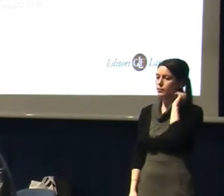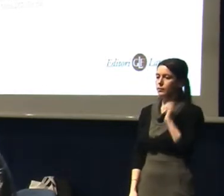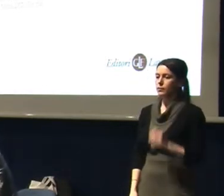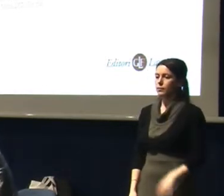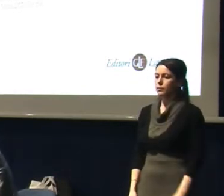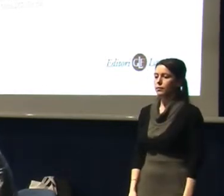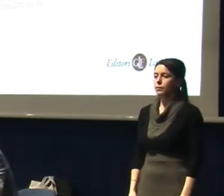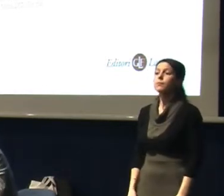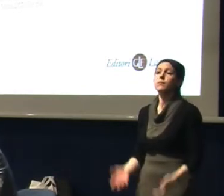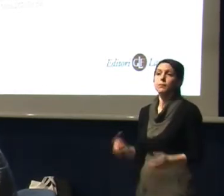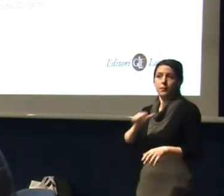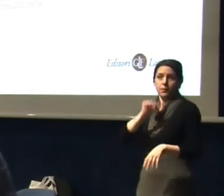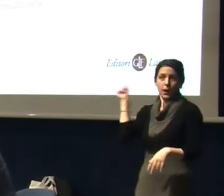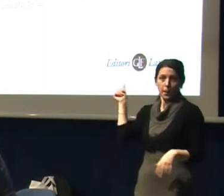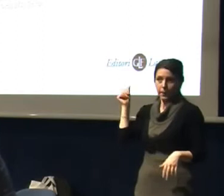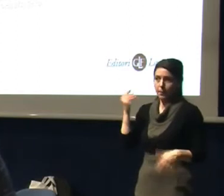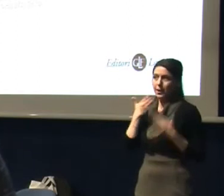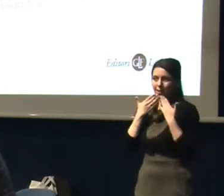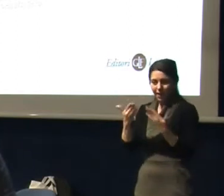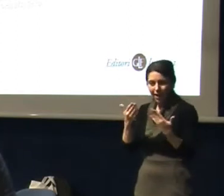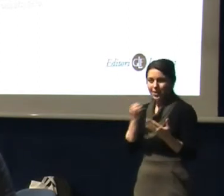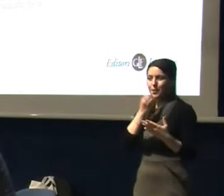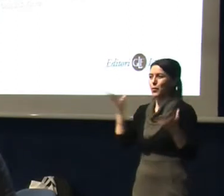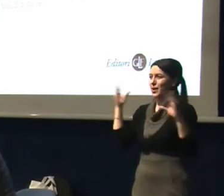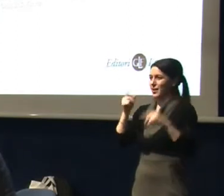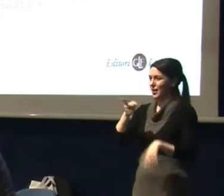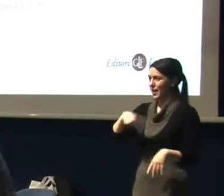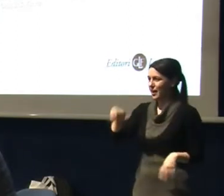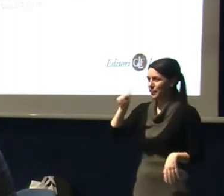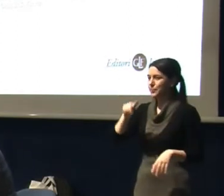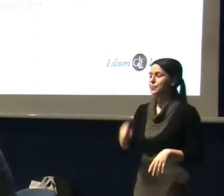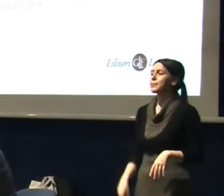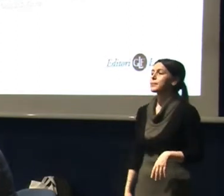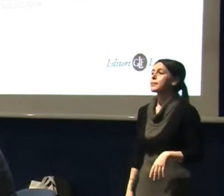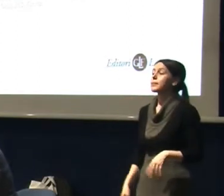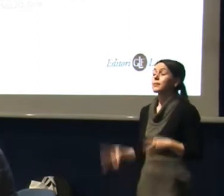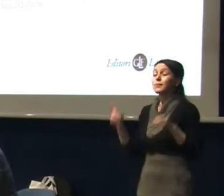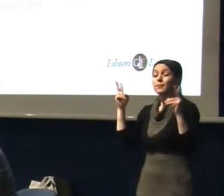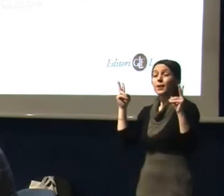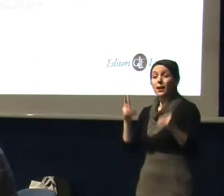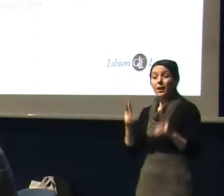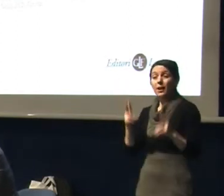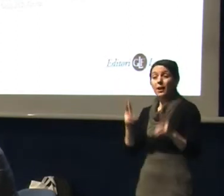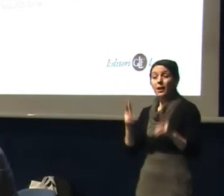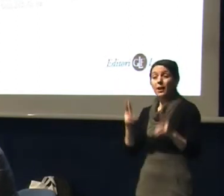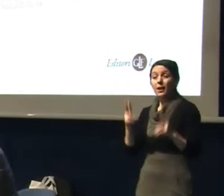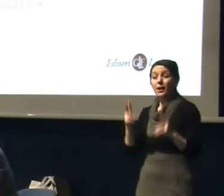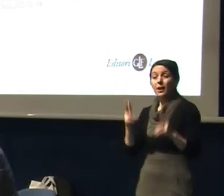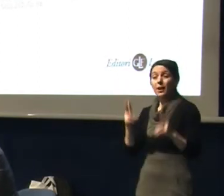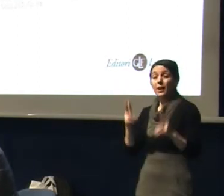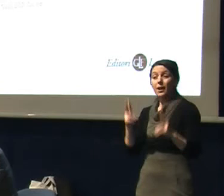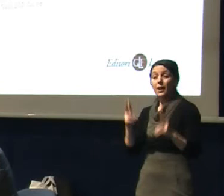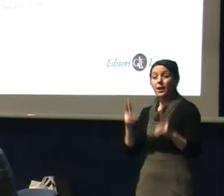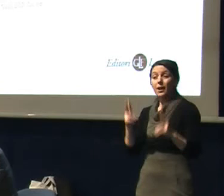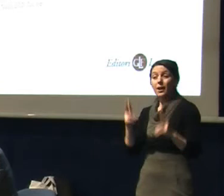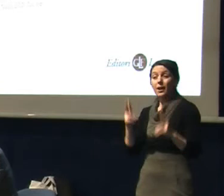intanto grazie benessere a tutti forse alla lettura avvenuta l'avrei